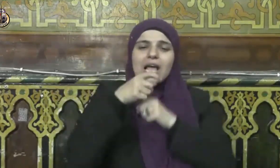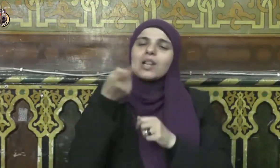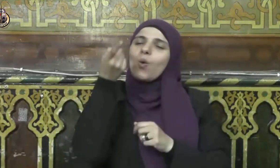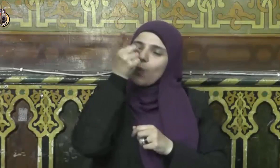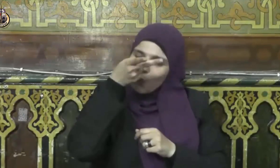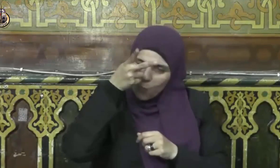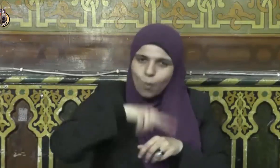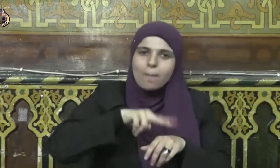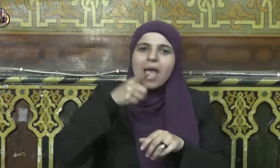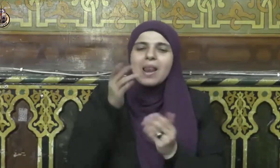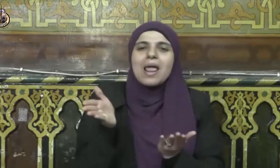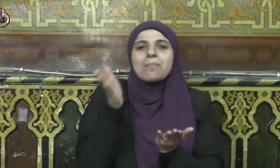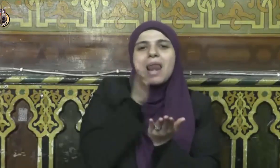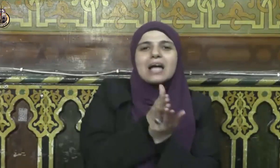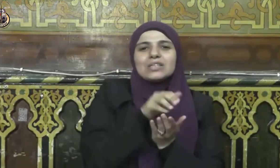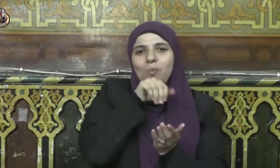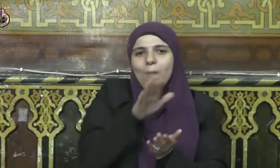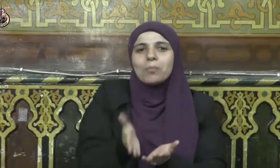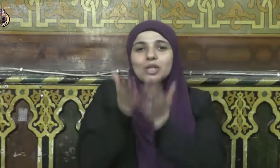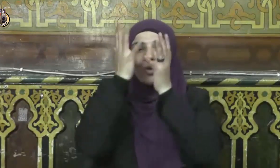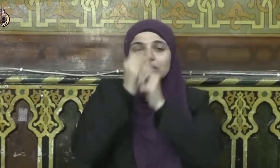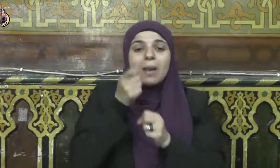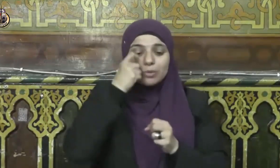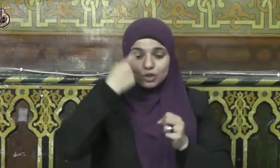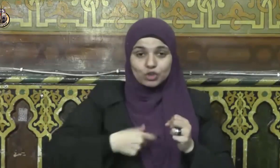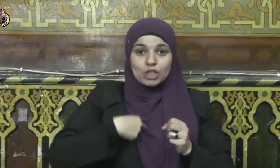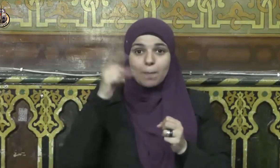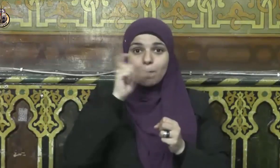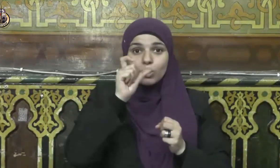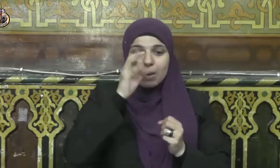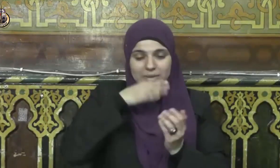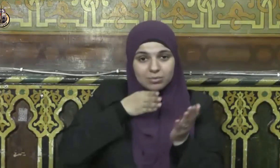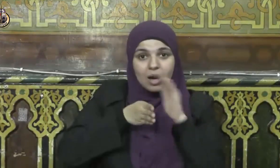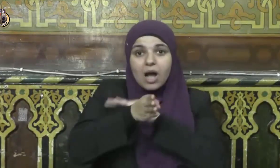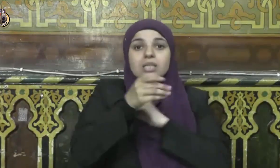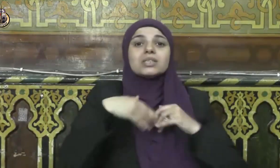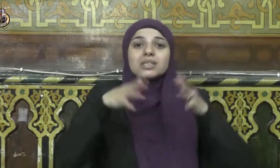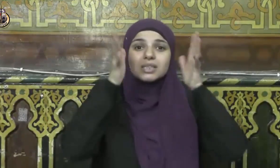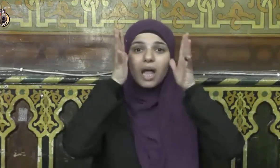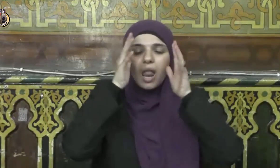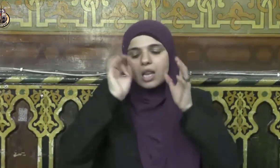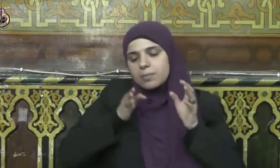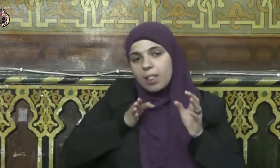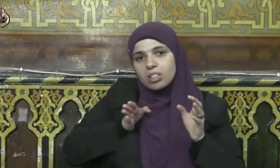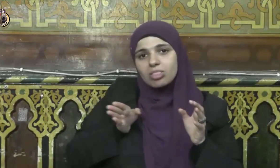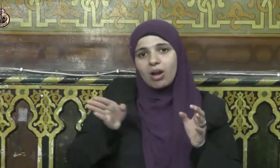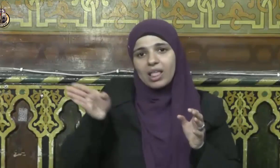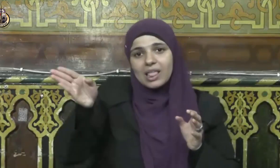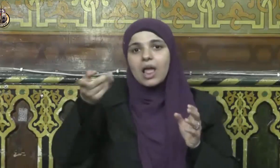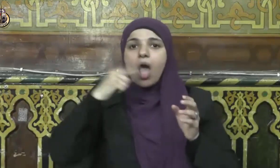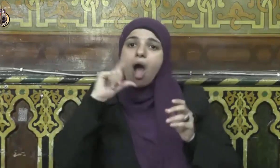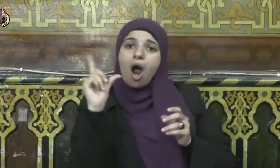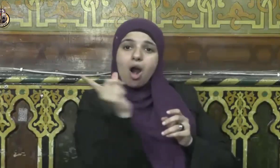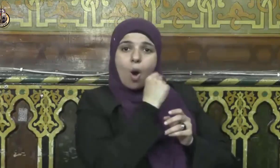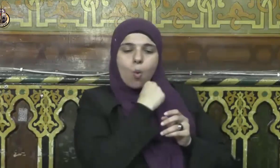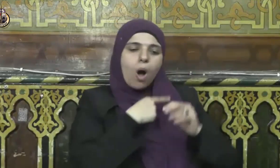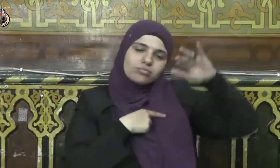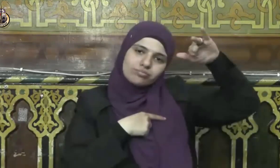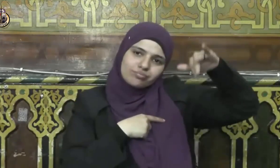صلى الله عليه وسلم أن يذهب المسلم إلى مصلاه من طريق ثم يرجع